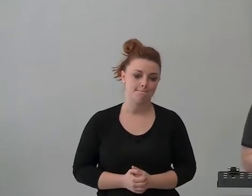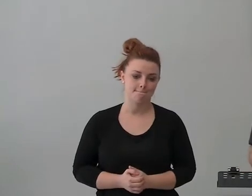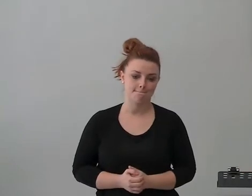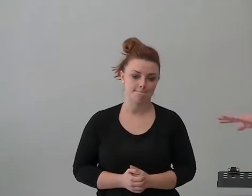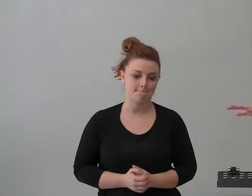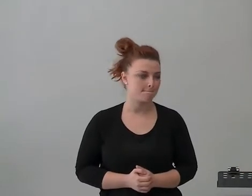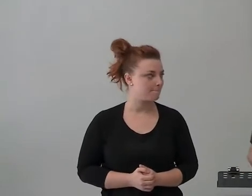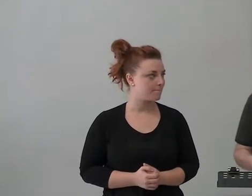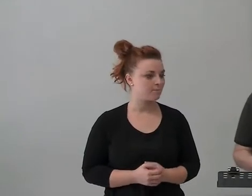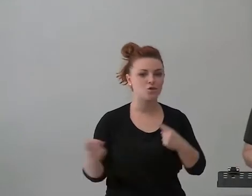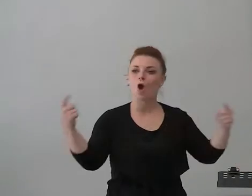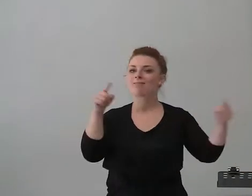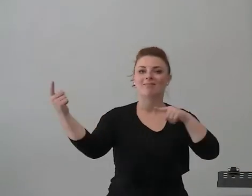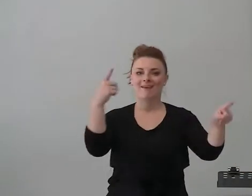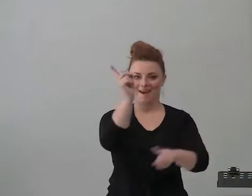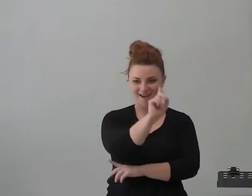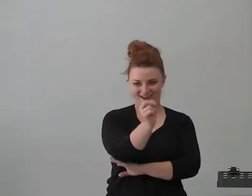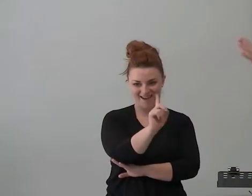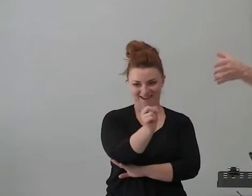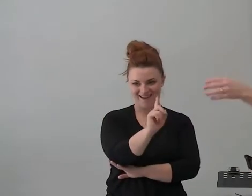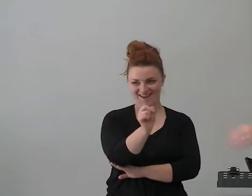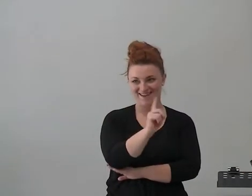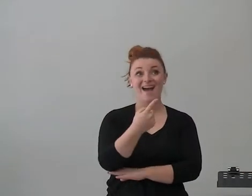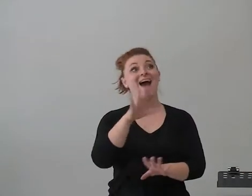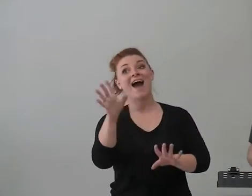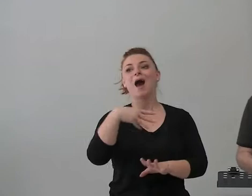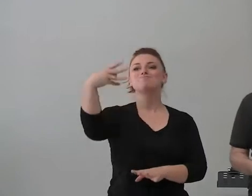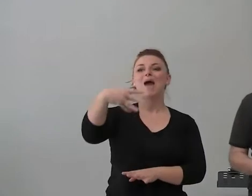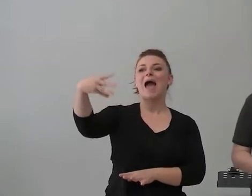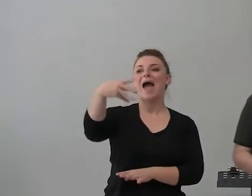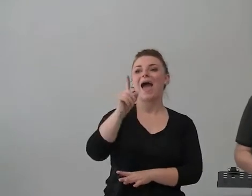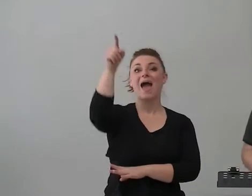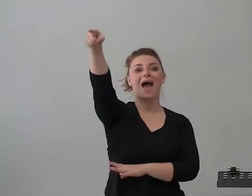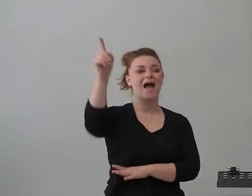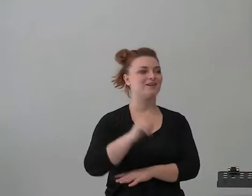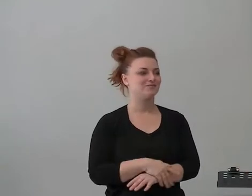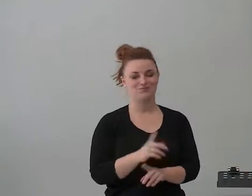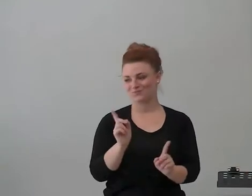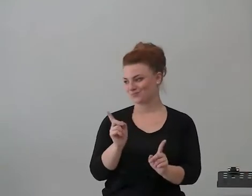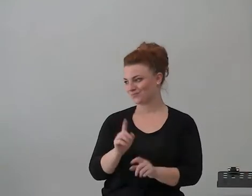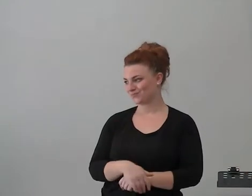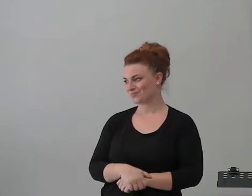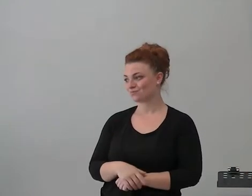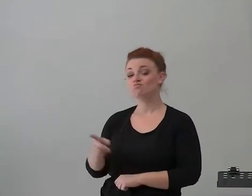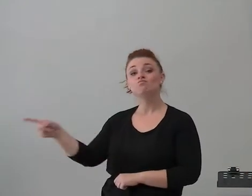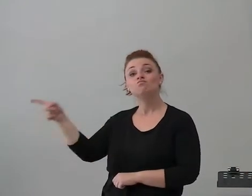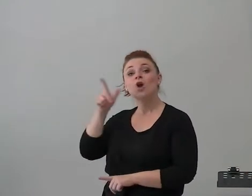E non indicate nessuna persona qua, eh? E Marco è fruttuoso, però magari... No. Solare